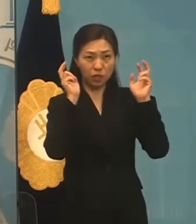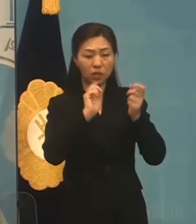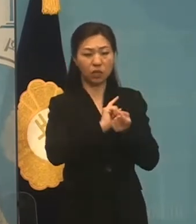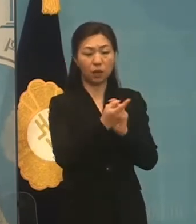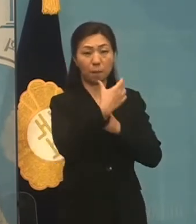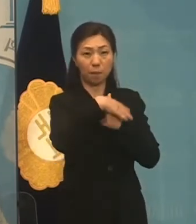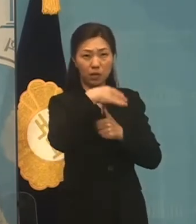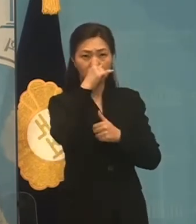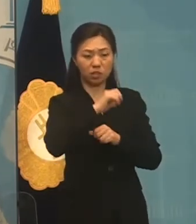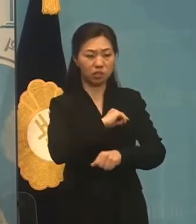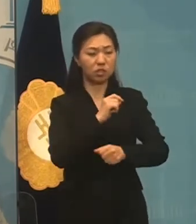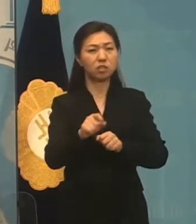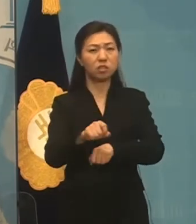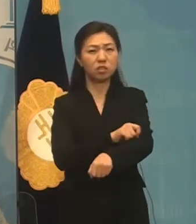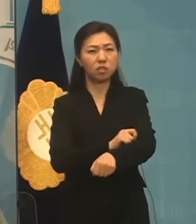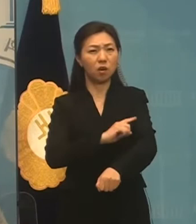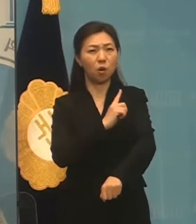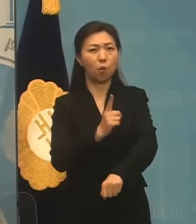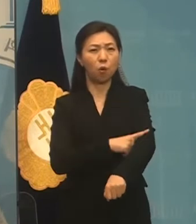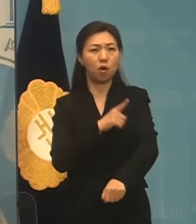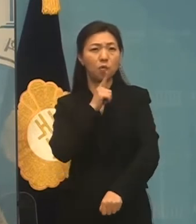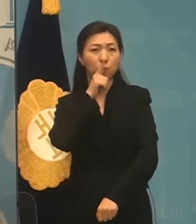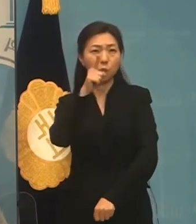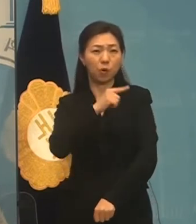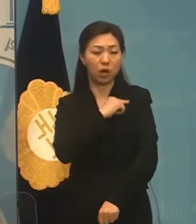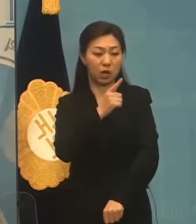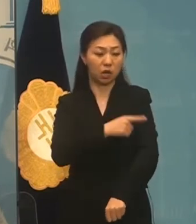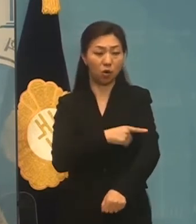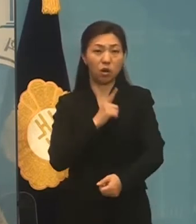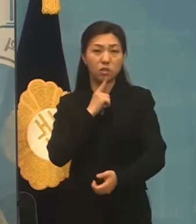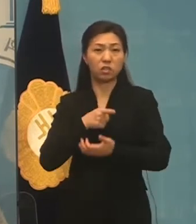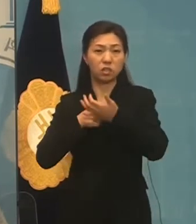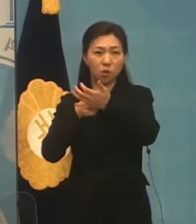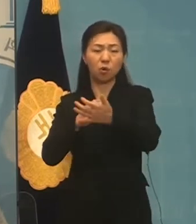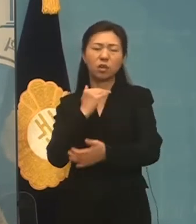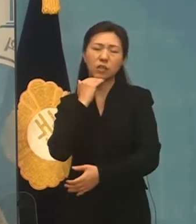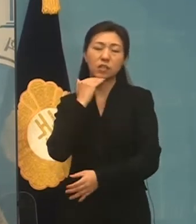특허를 등록하거나 특허 결정 등록을 기다리고 있었습니다.